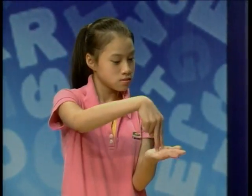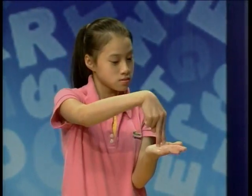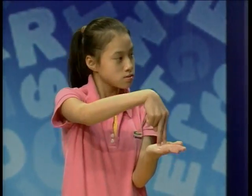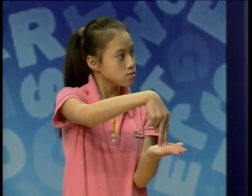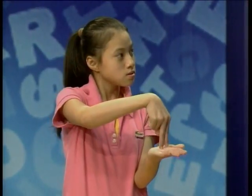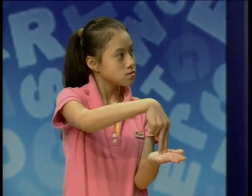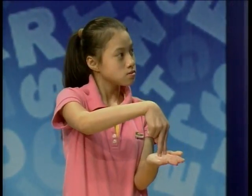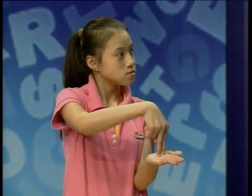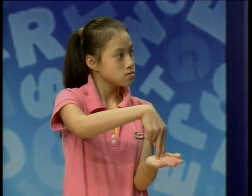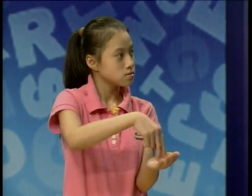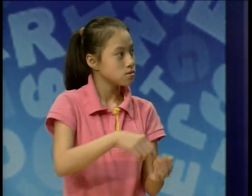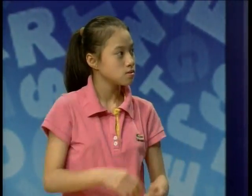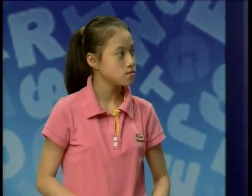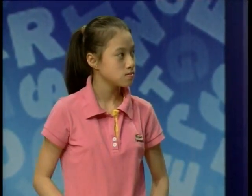Các bạn hãy quan sát cách bạn làm ký hiệu đứng nhé